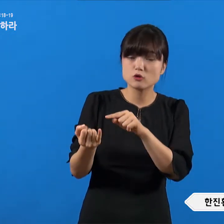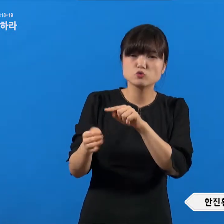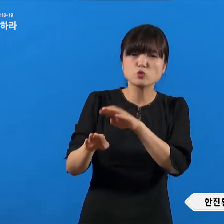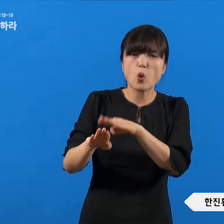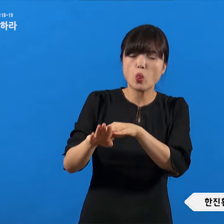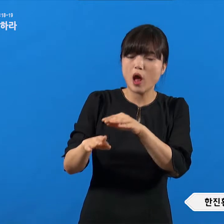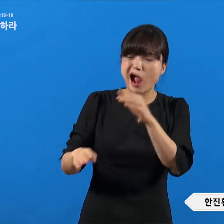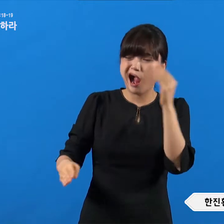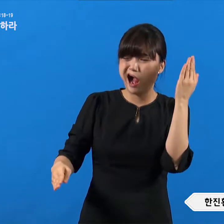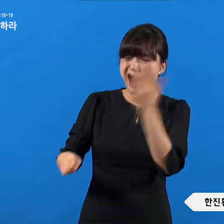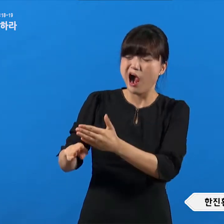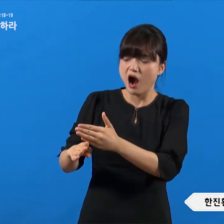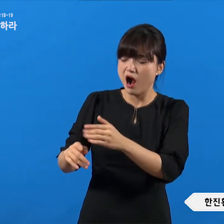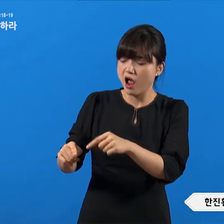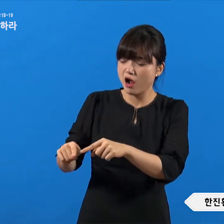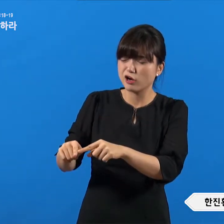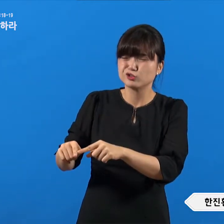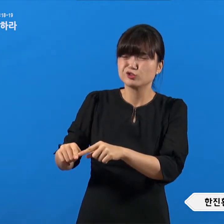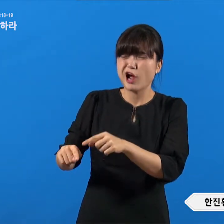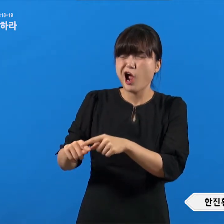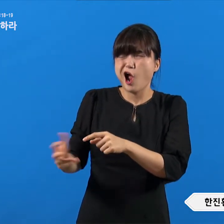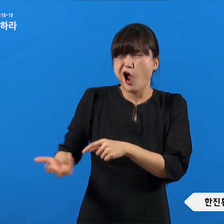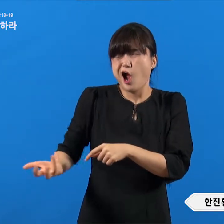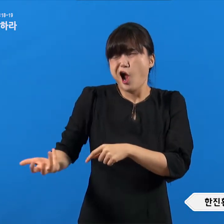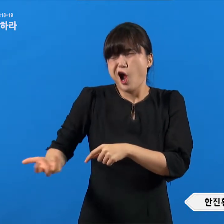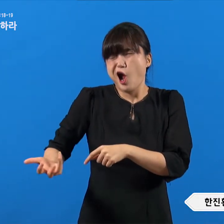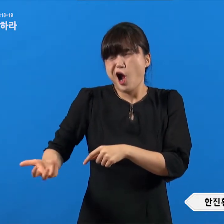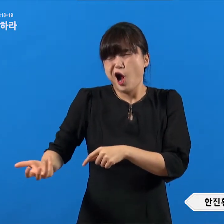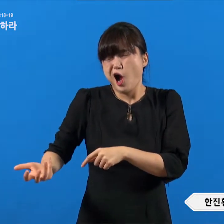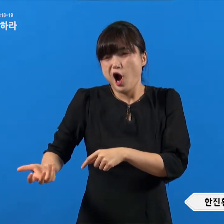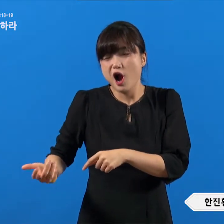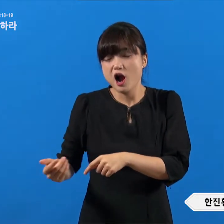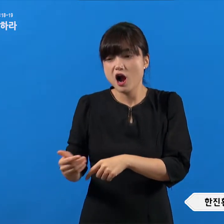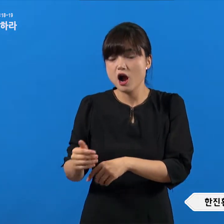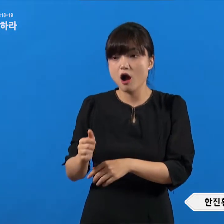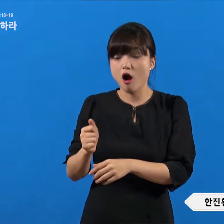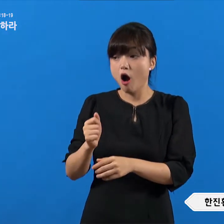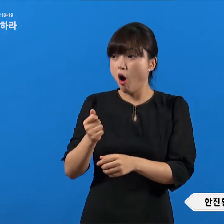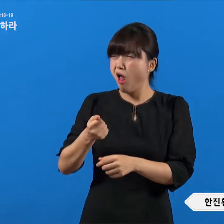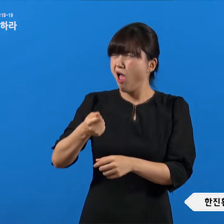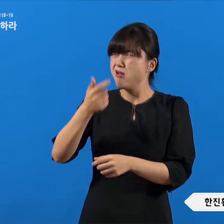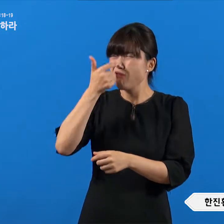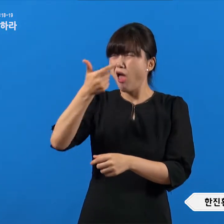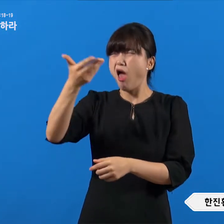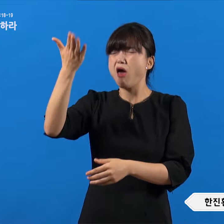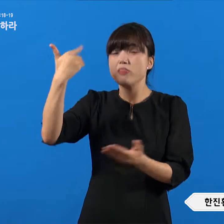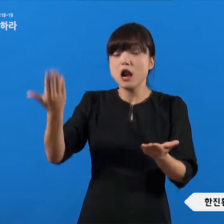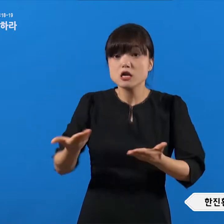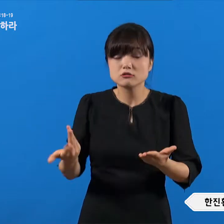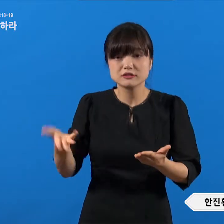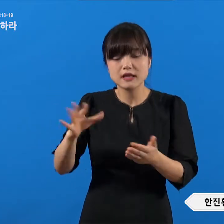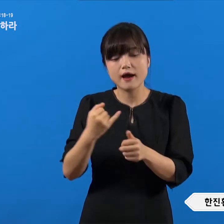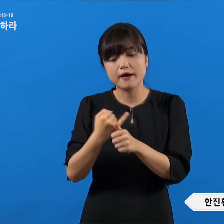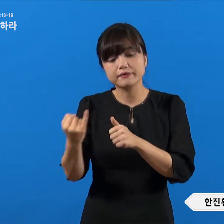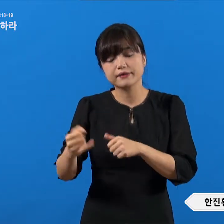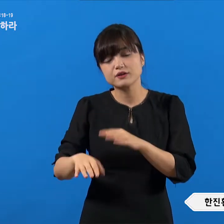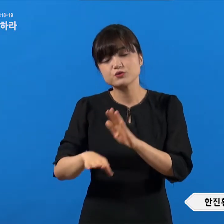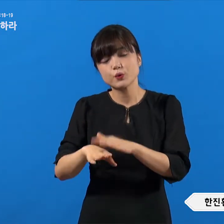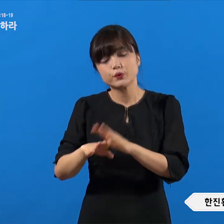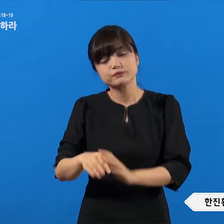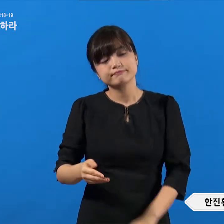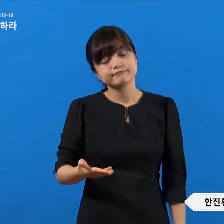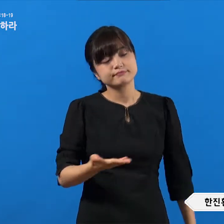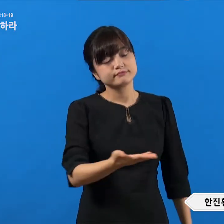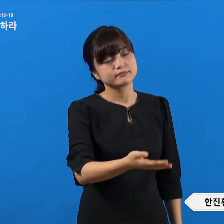평생의 족쇄가 돼가지고 수십 년 전 일인데도 지금도 그 사모님이 기분이 나쁘면 손가락 딱 이렇게